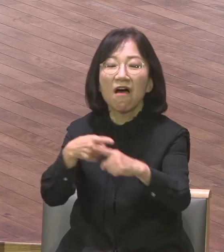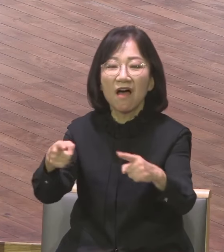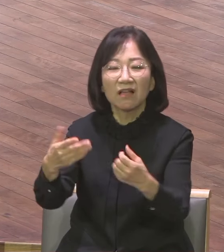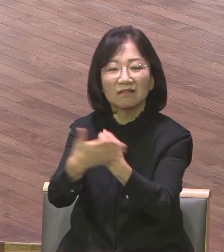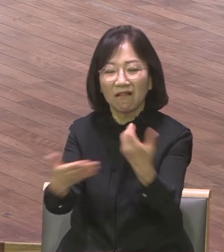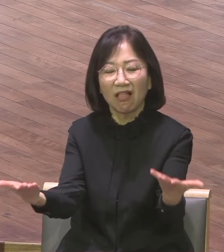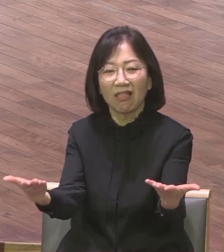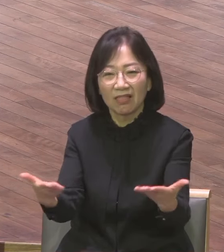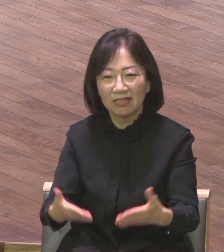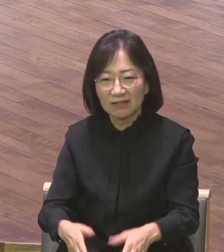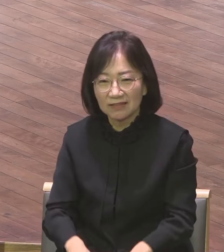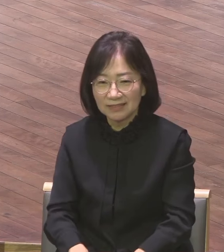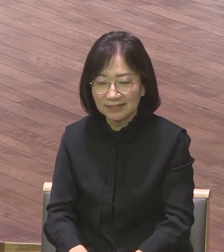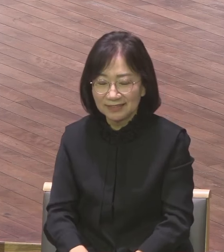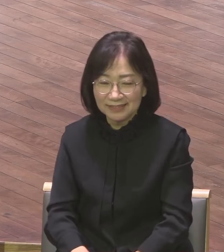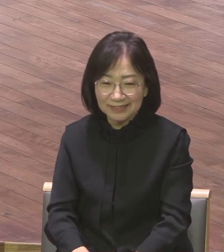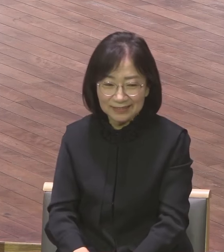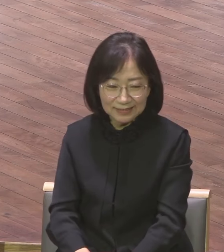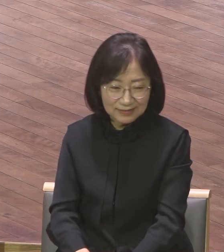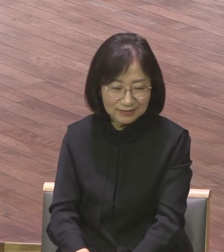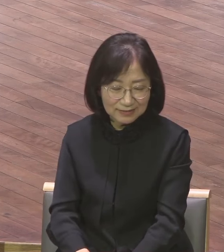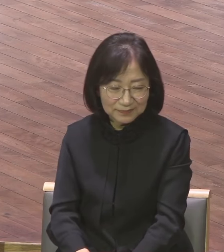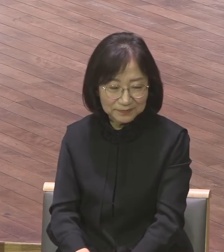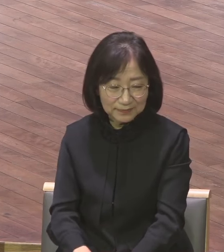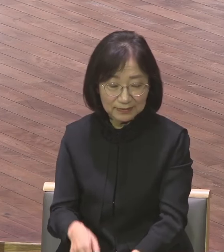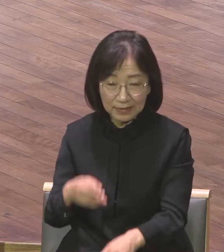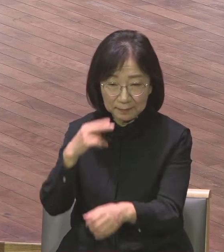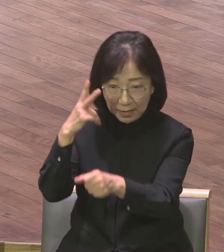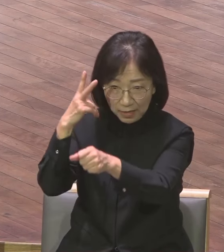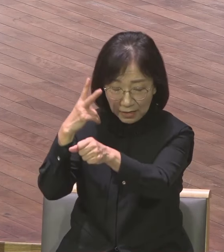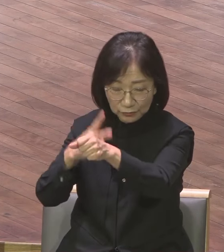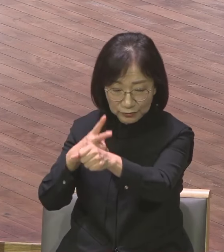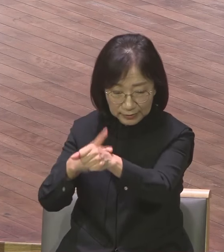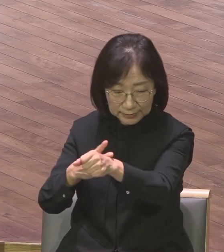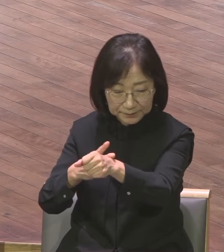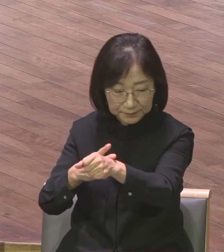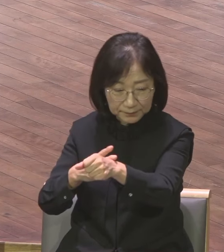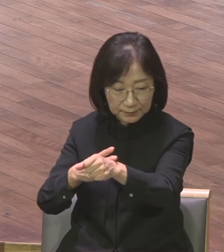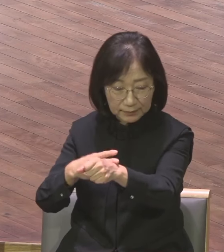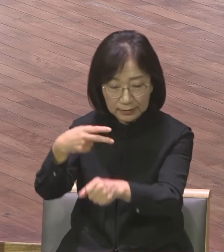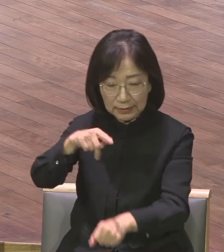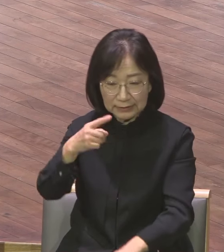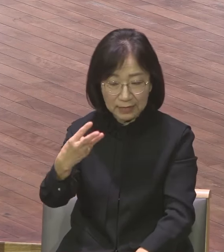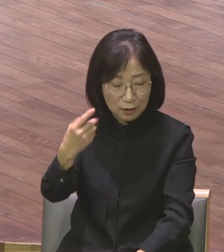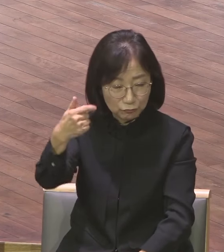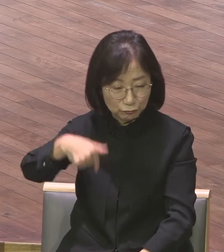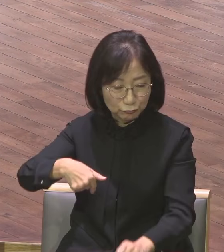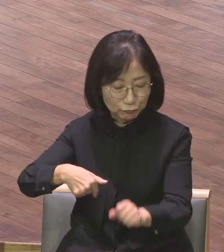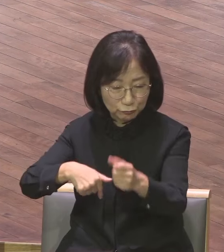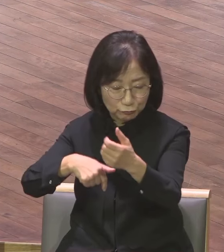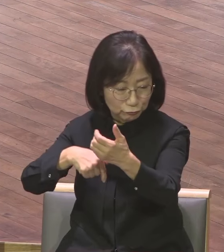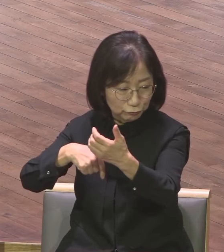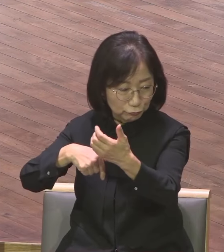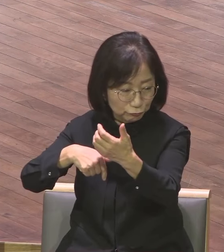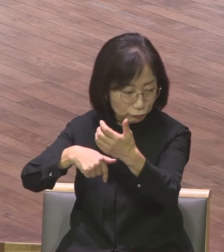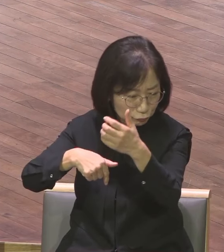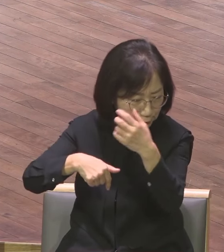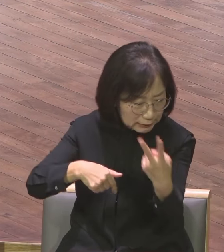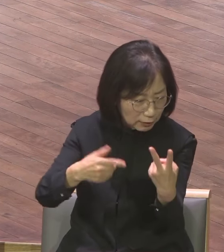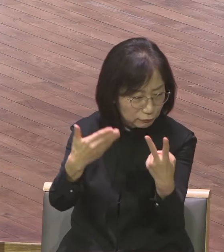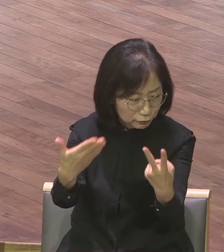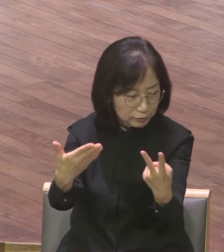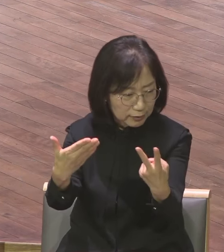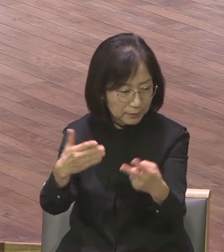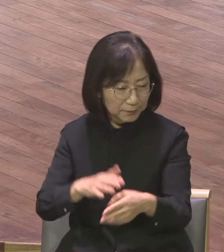미혹의 영이. 사도 바울은 데살로니가후서 2장 9절로 10절에 이런 모습을 이렇게 밝히고 있어요.